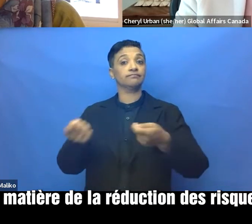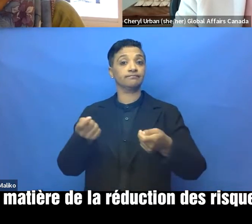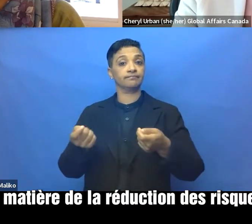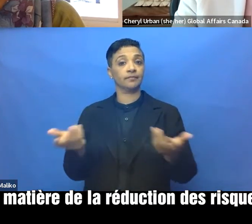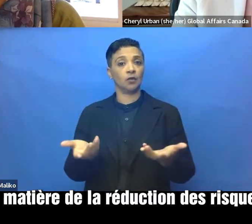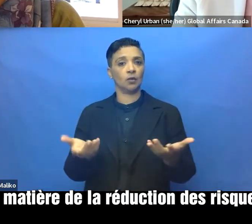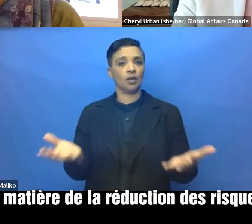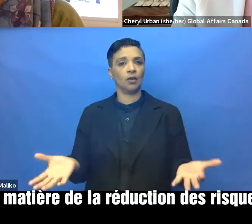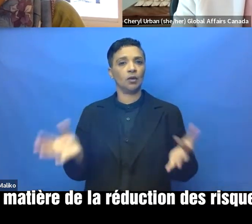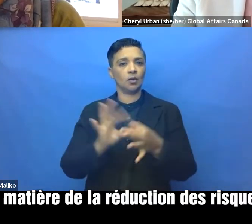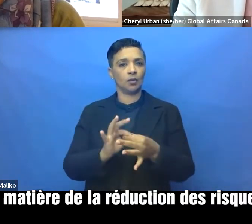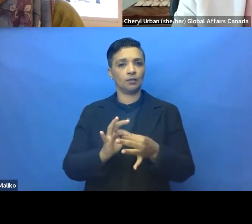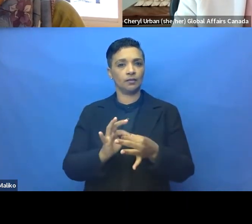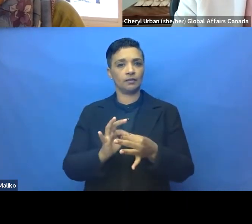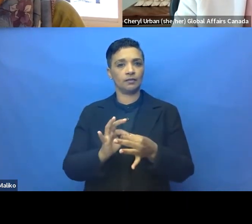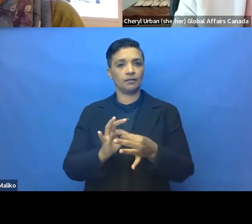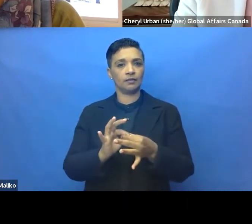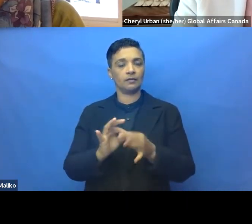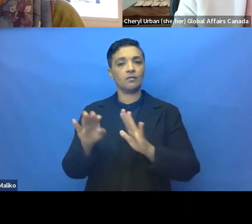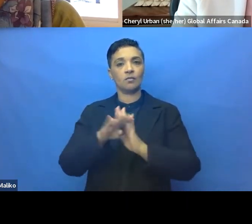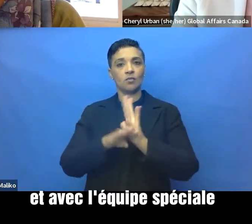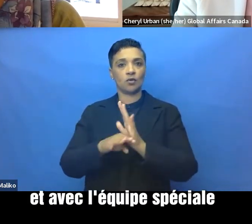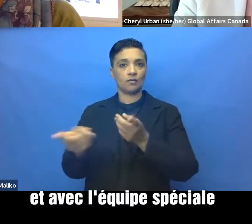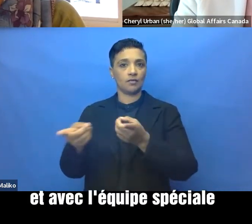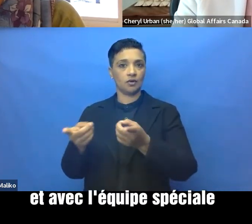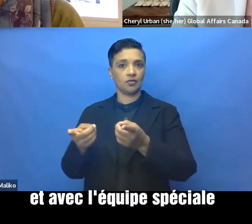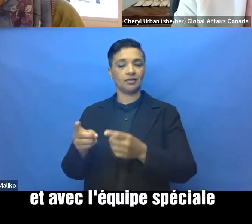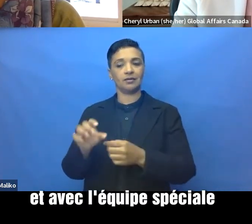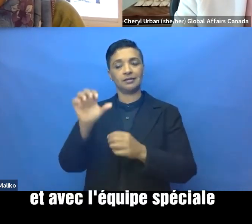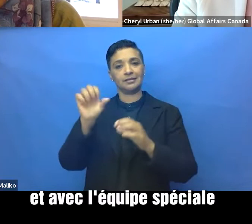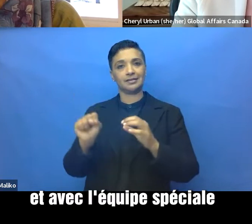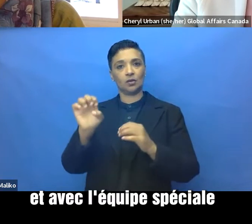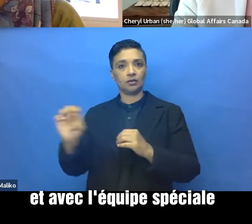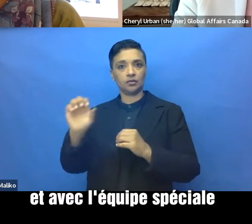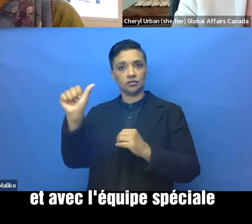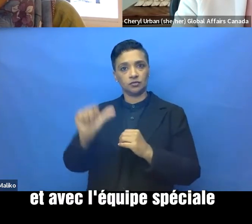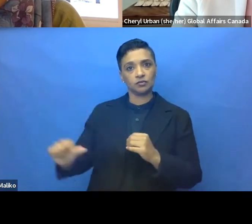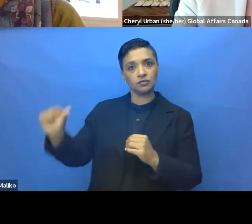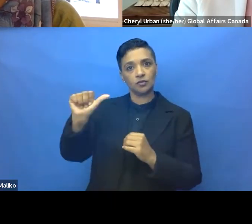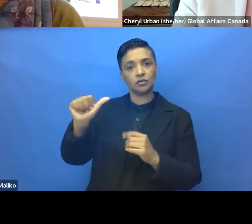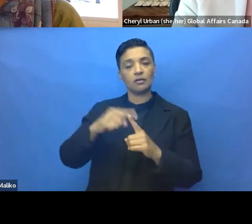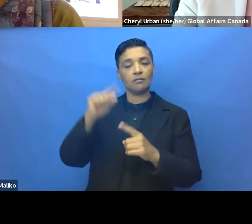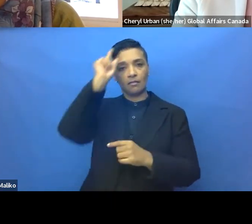elle a aidé en matière de la réduction des risques